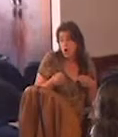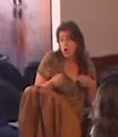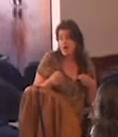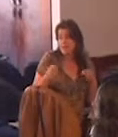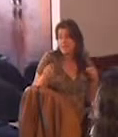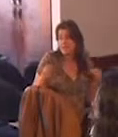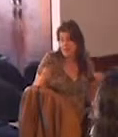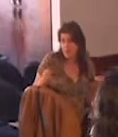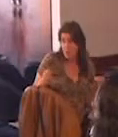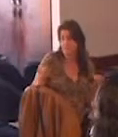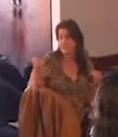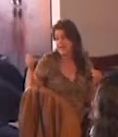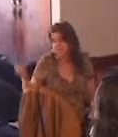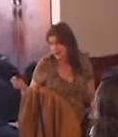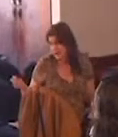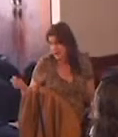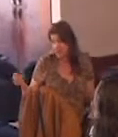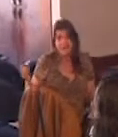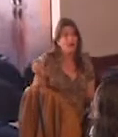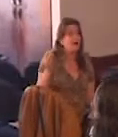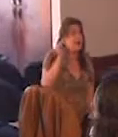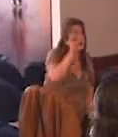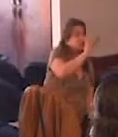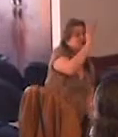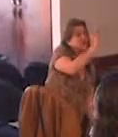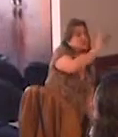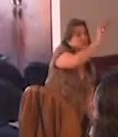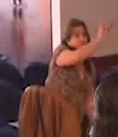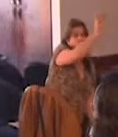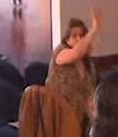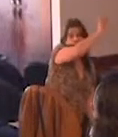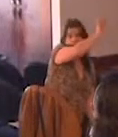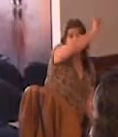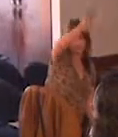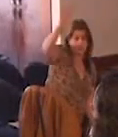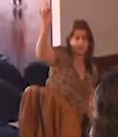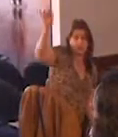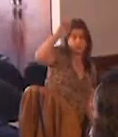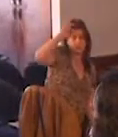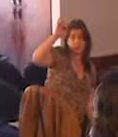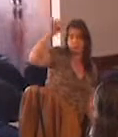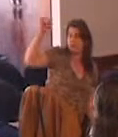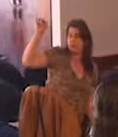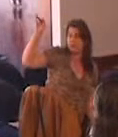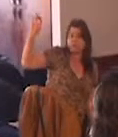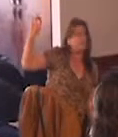dice, oh, quiero salir, apoyado en